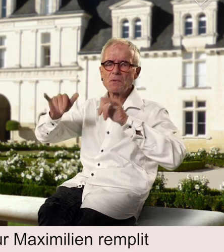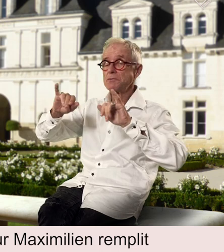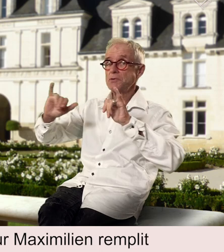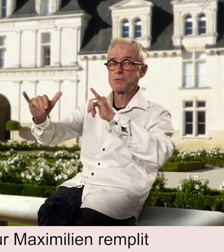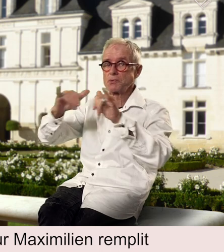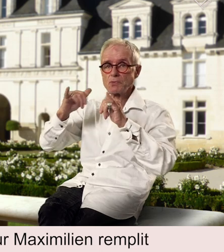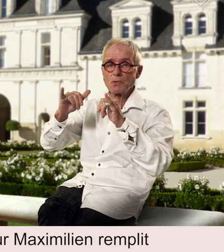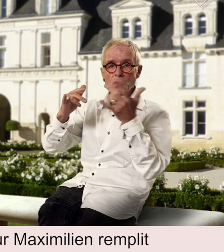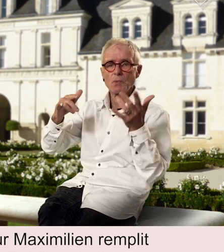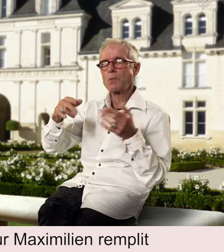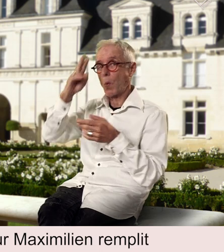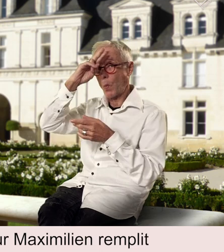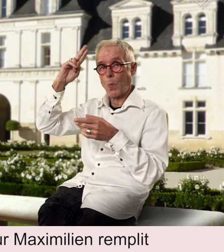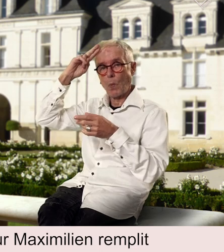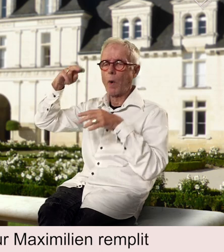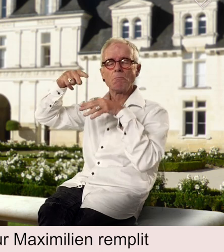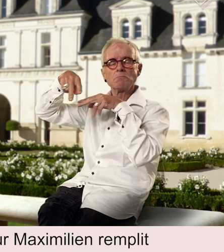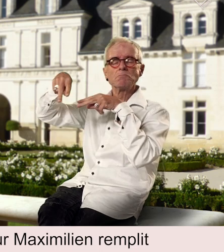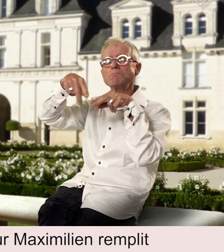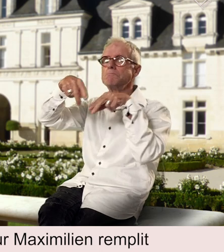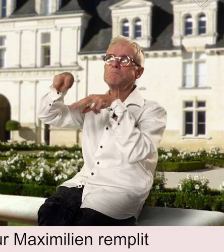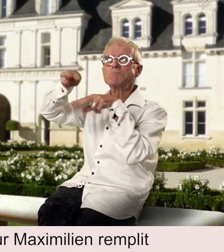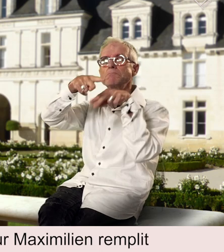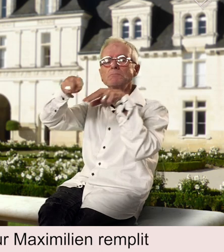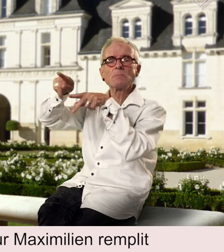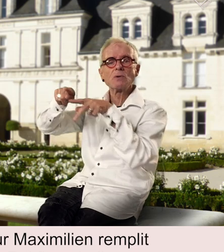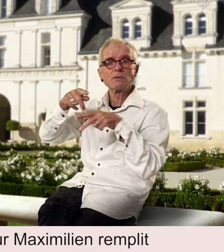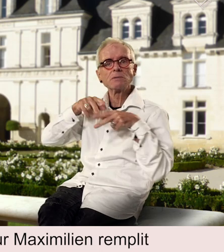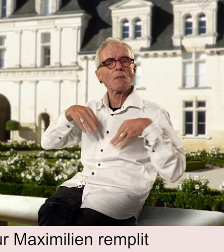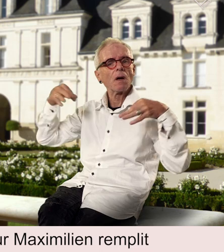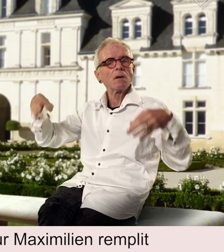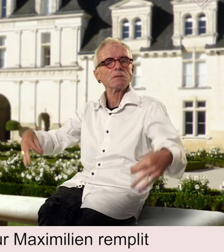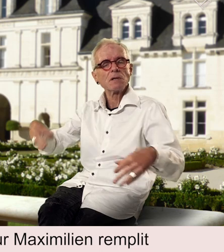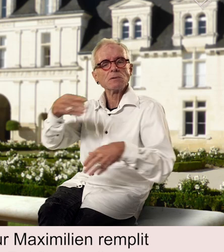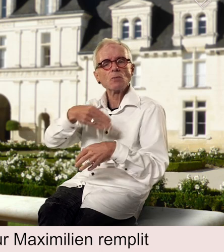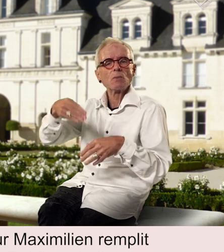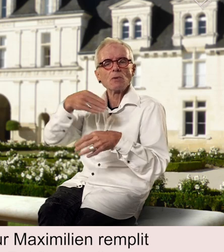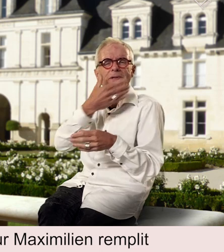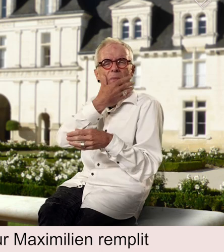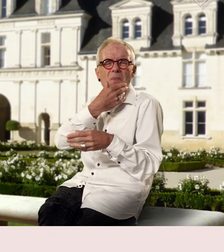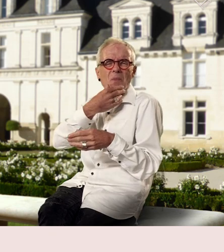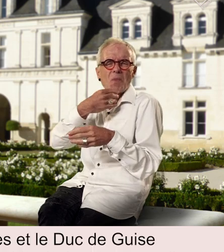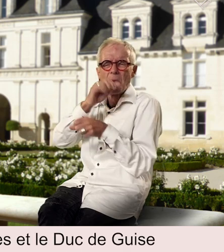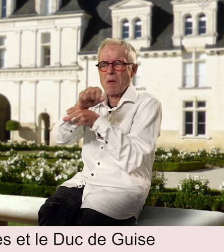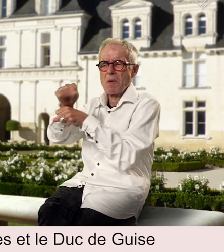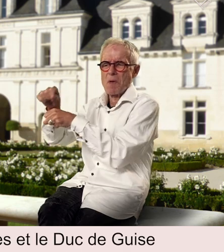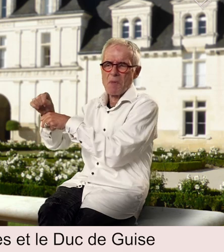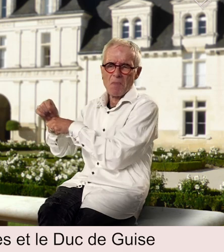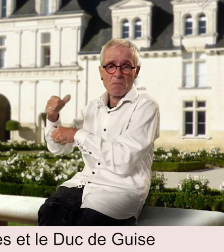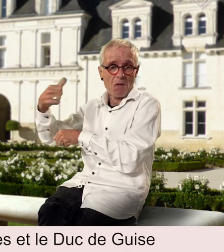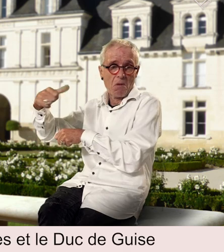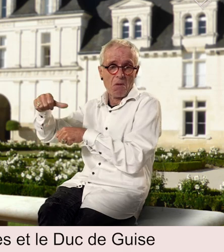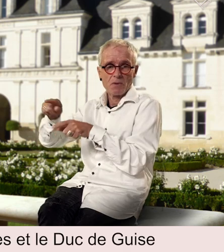ballet où dansaient madame et toutes les princesses. La princesse de Montpensier pouvait seule lui disputer le prix de la beauté. Le duc